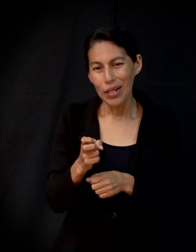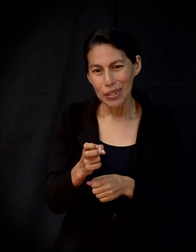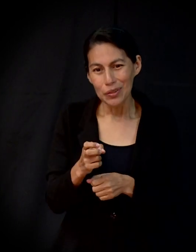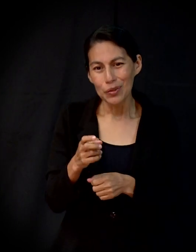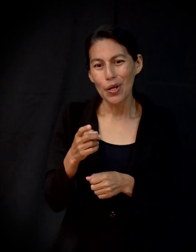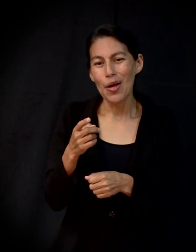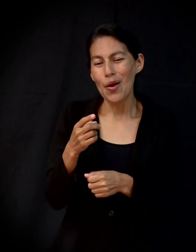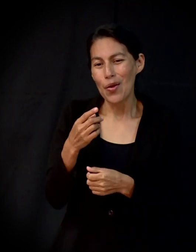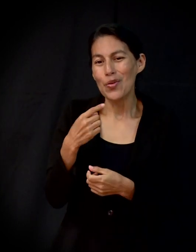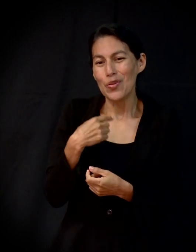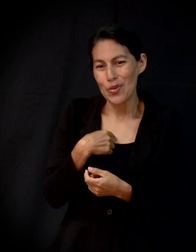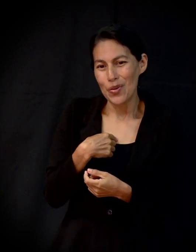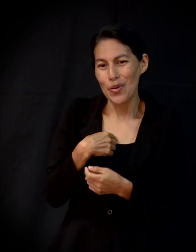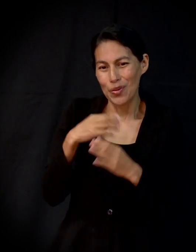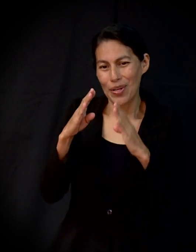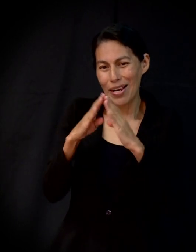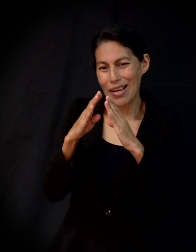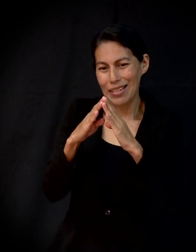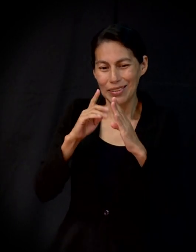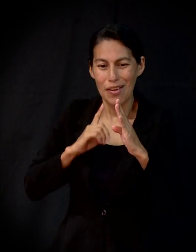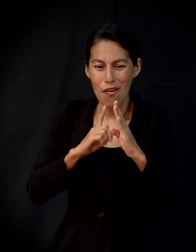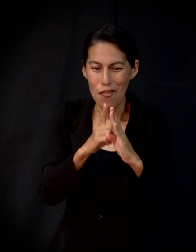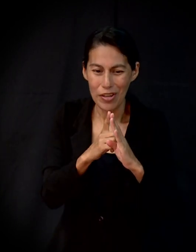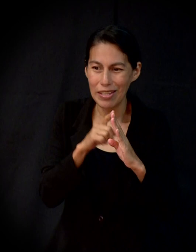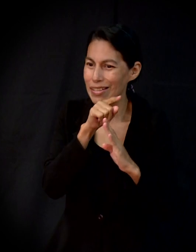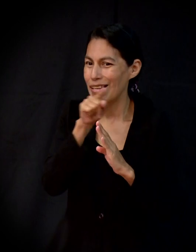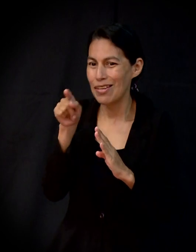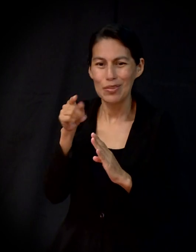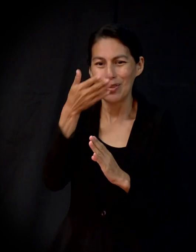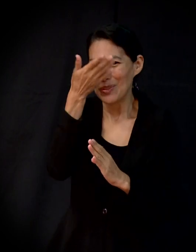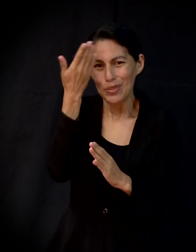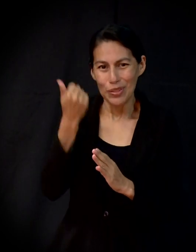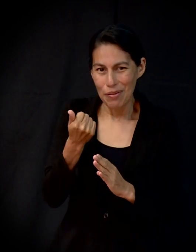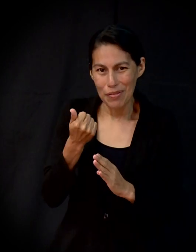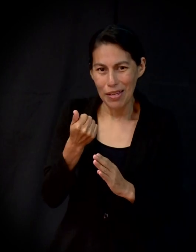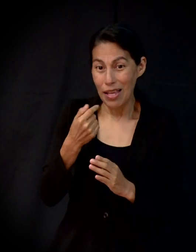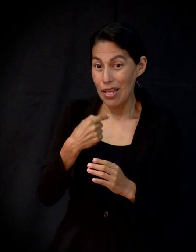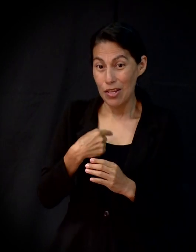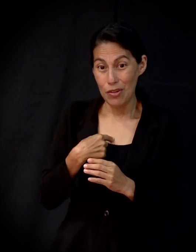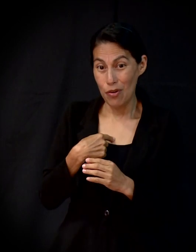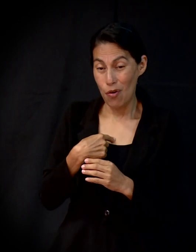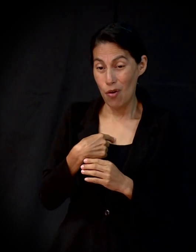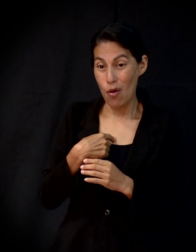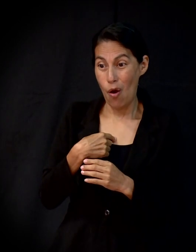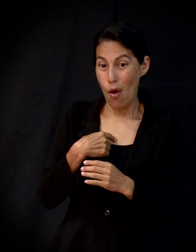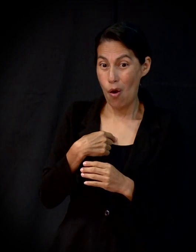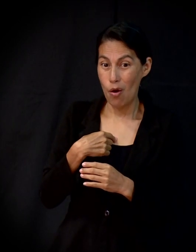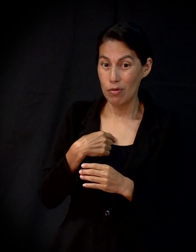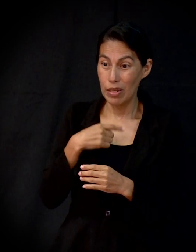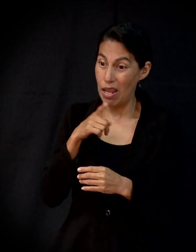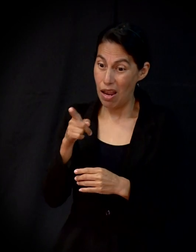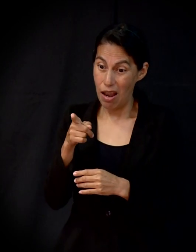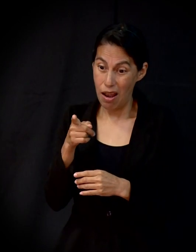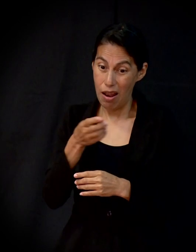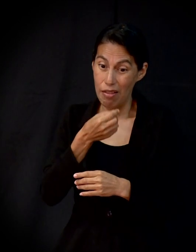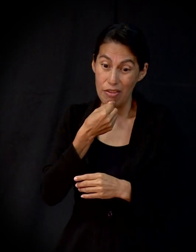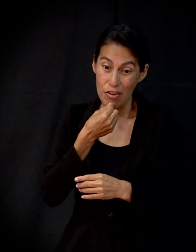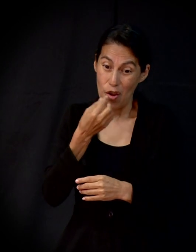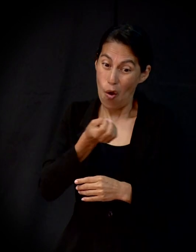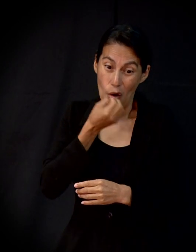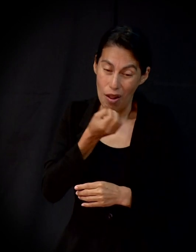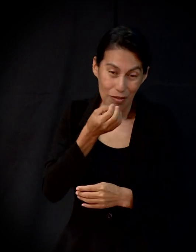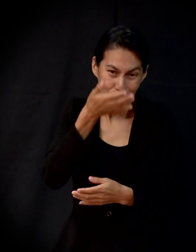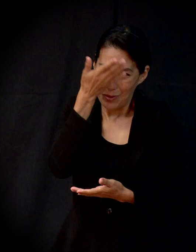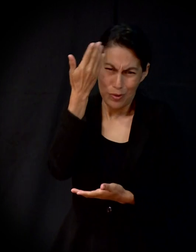razón fue que yo fui a la casa de ellos y ellos no sabían. Y yo tampoco sabía